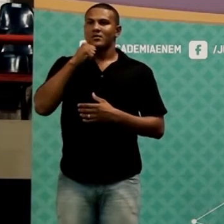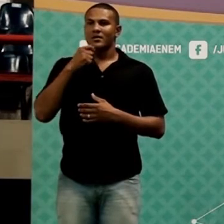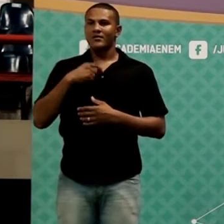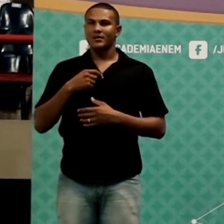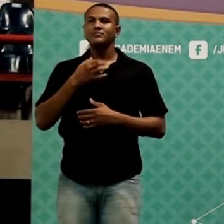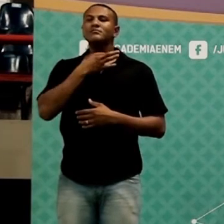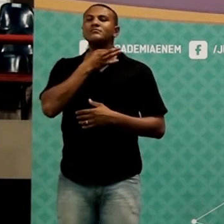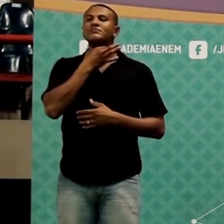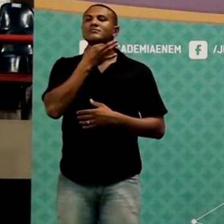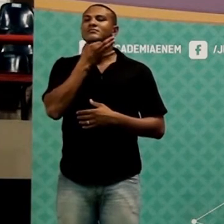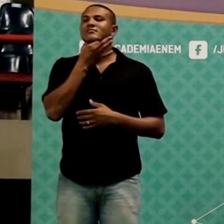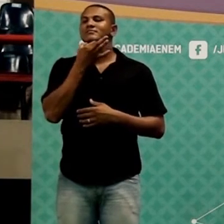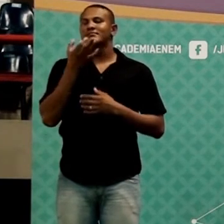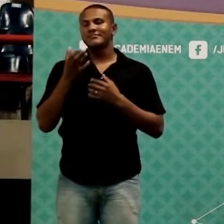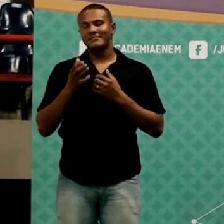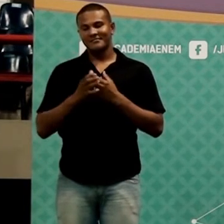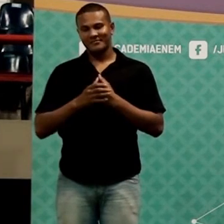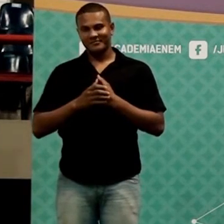doce. Mô.